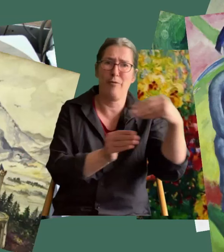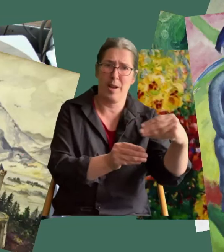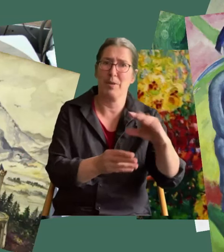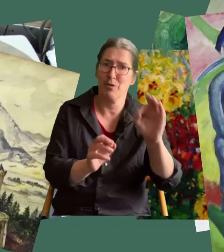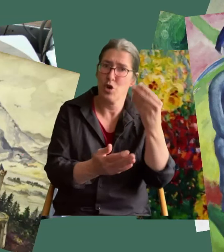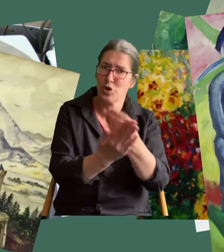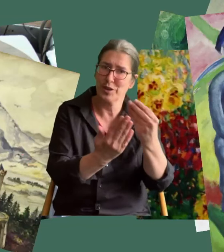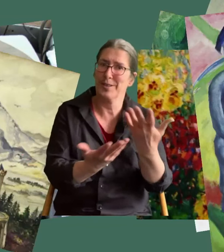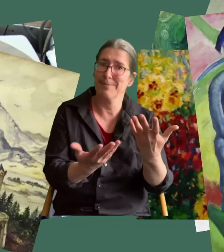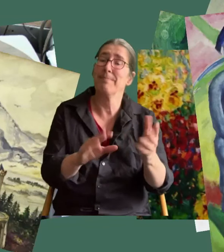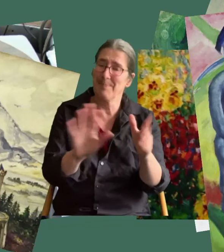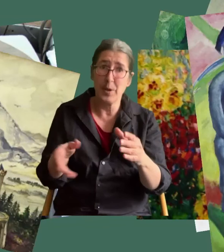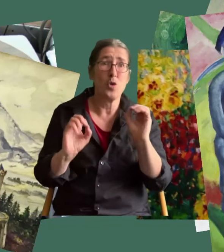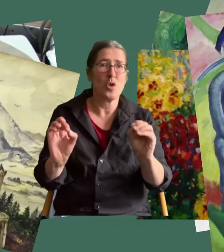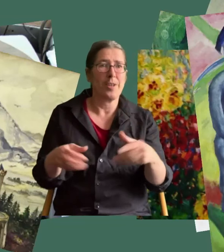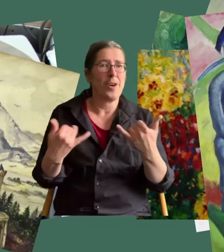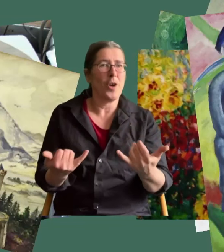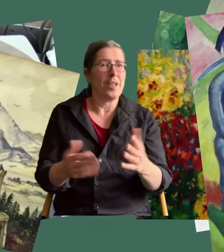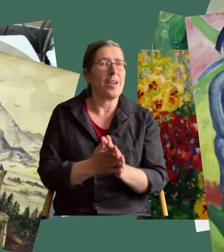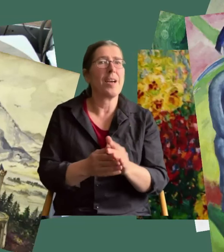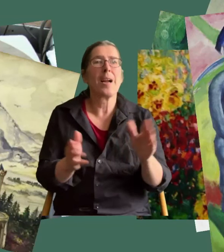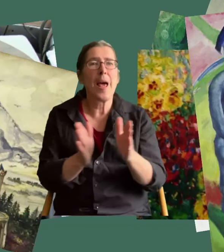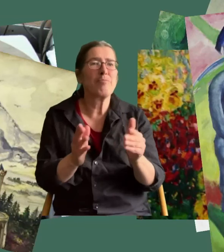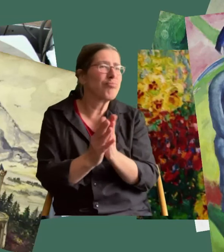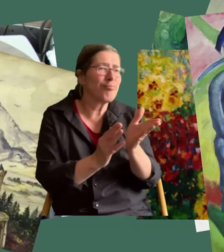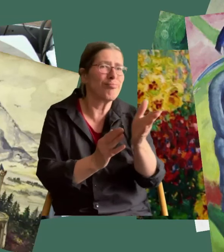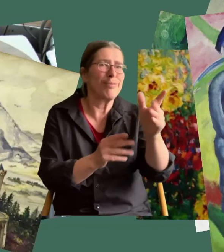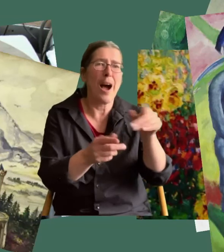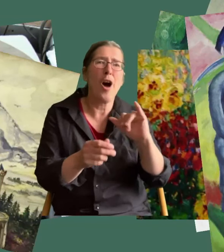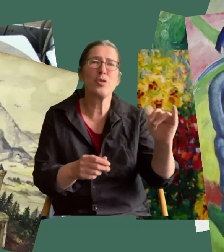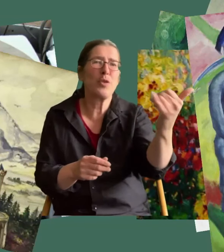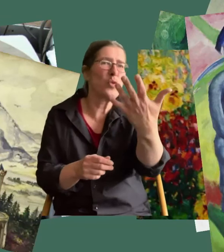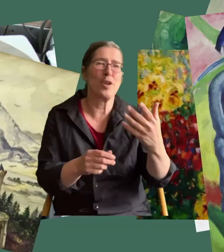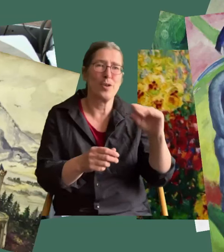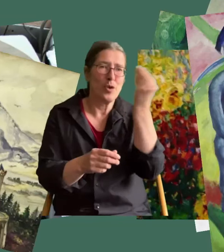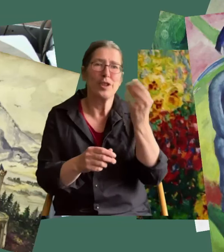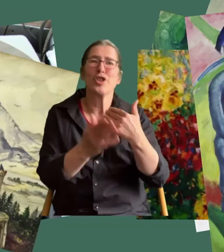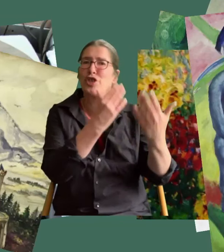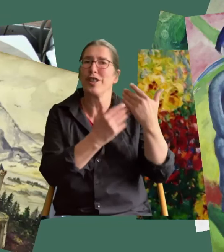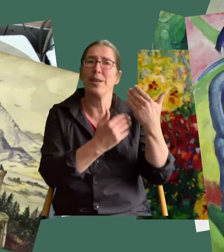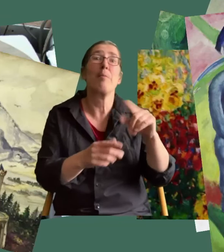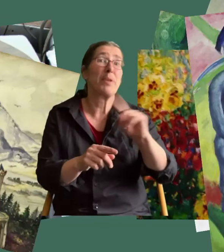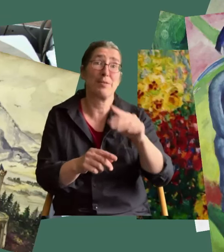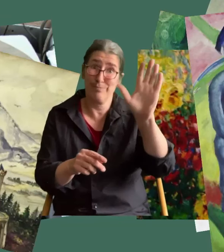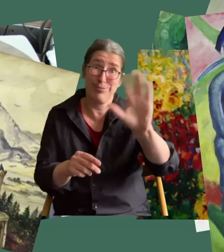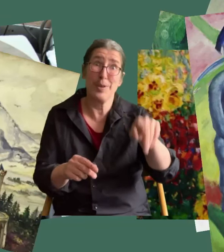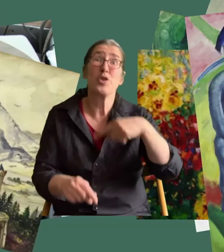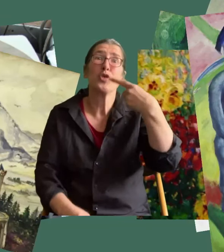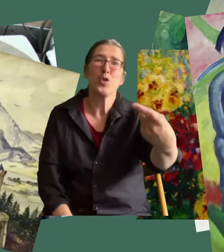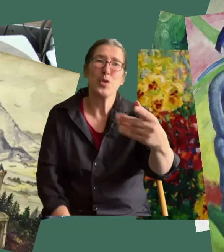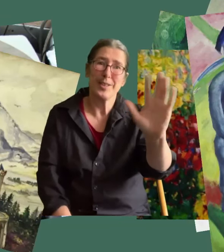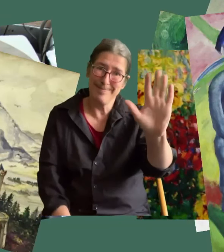den Hitler nicht aufzunehmen. Gut, das war's für heute. Eine kleine Exkursion in die Kunstgeschichte. Und dann bis zum nächsten Mal.